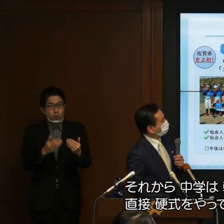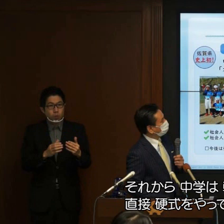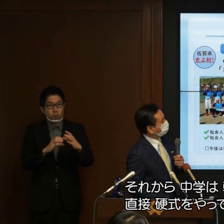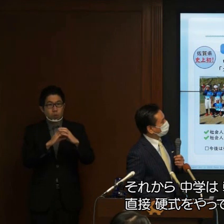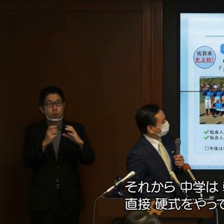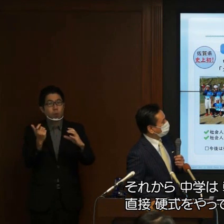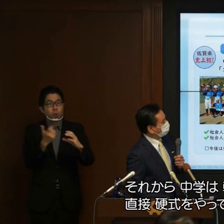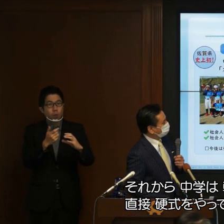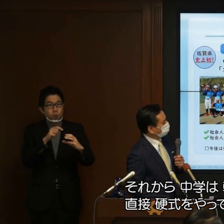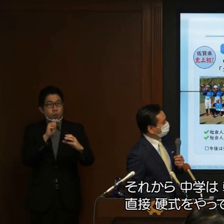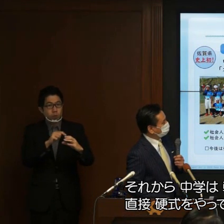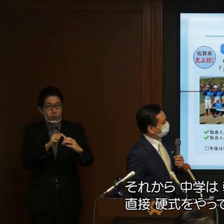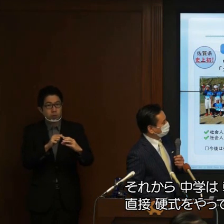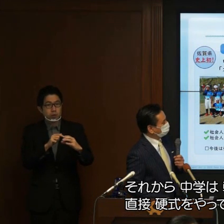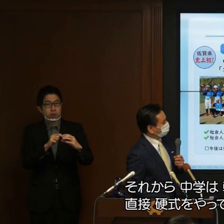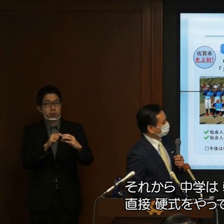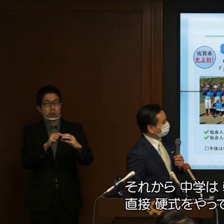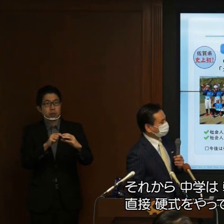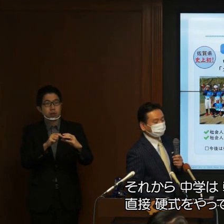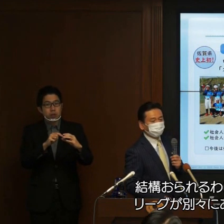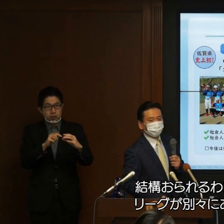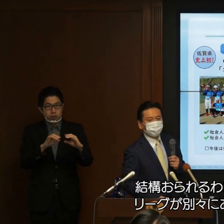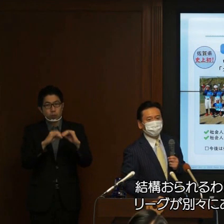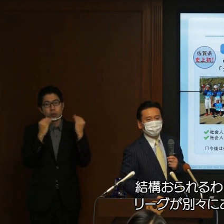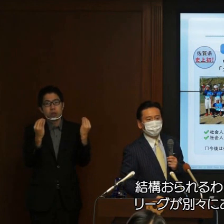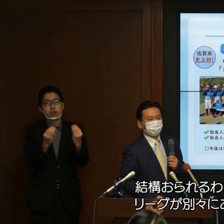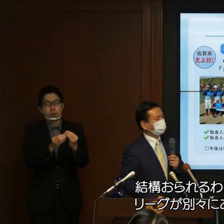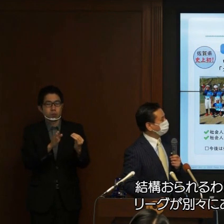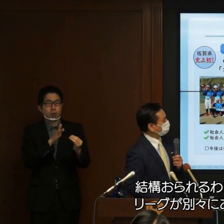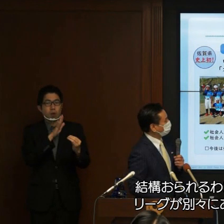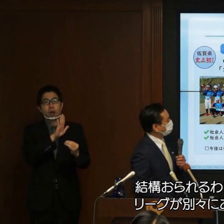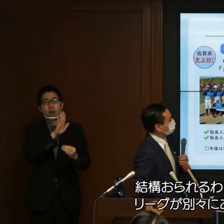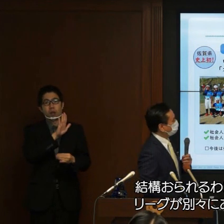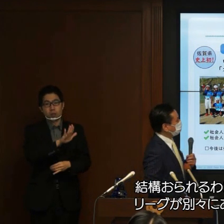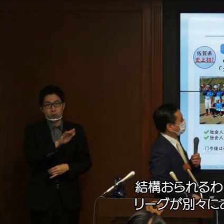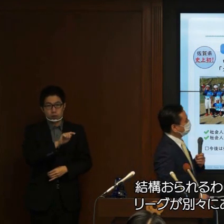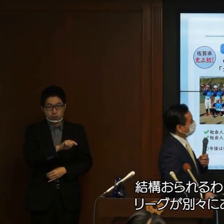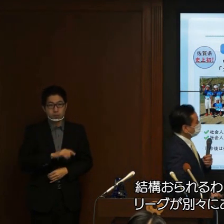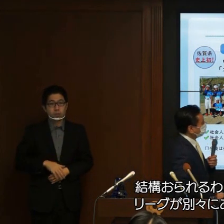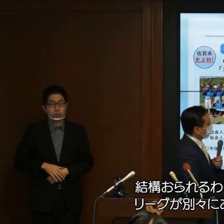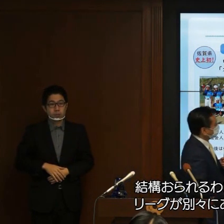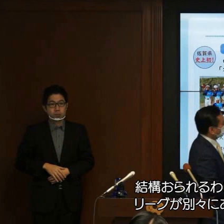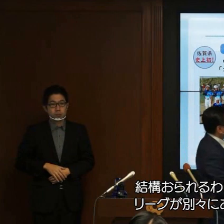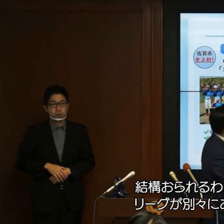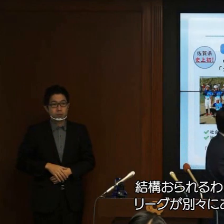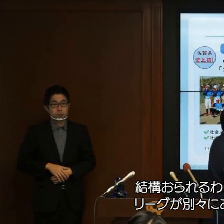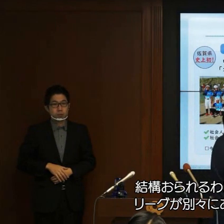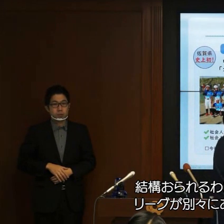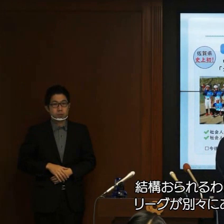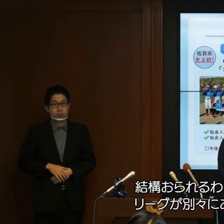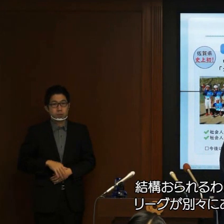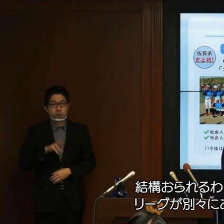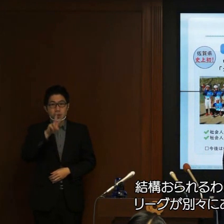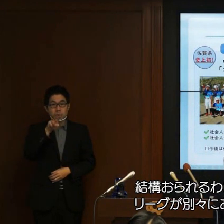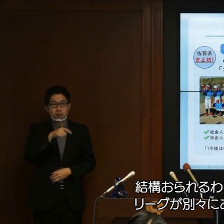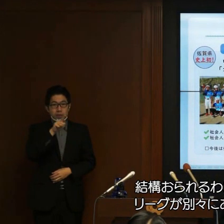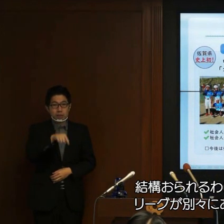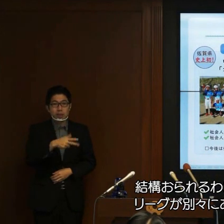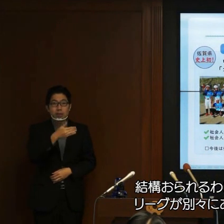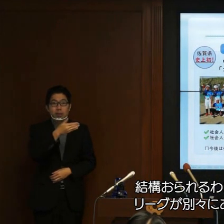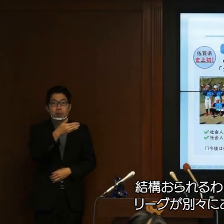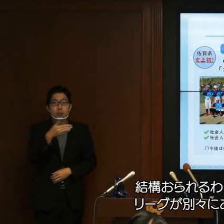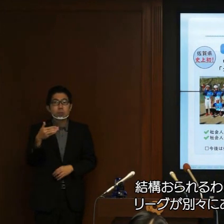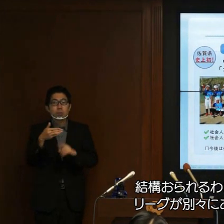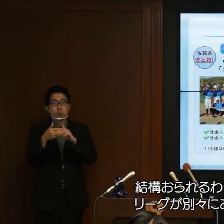式をやっている皆さん方が結構おられるわけでありまして、普通このリーフが別